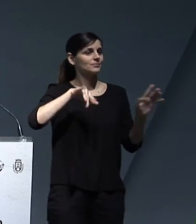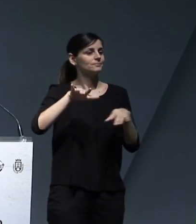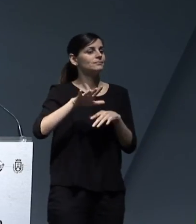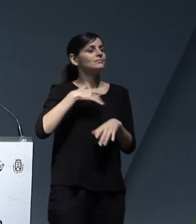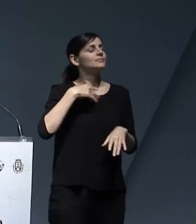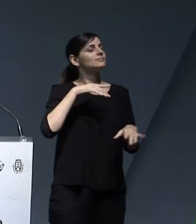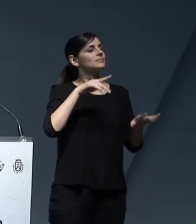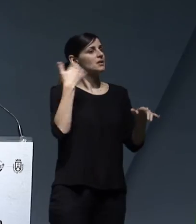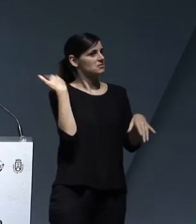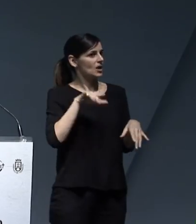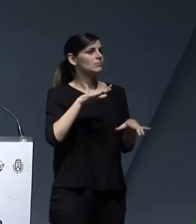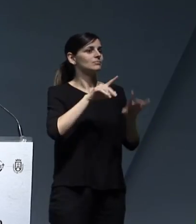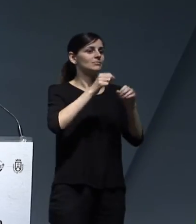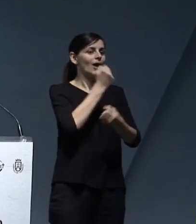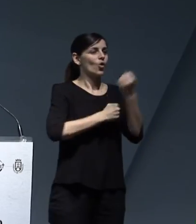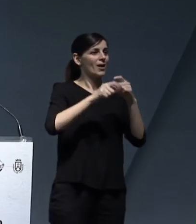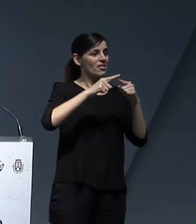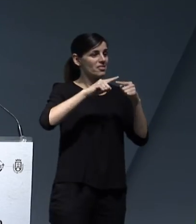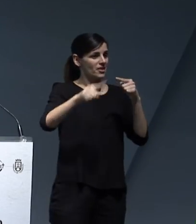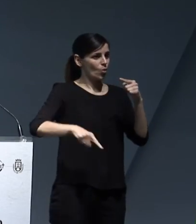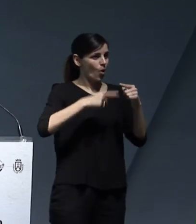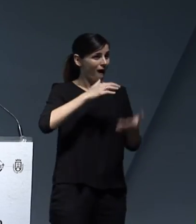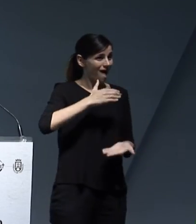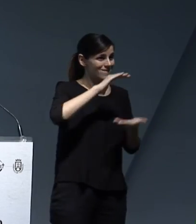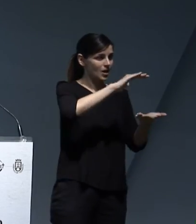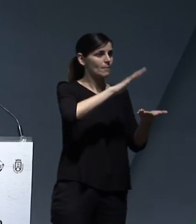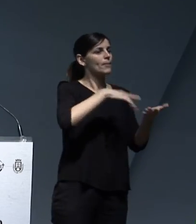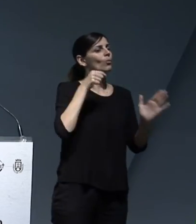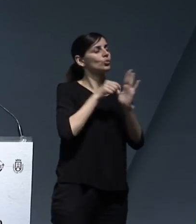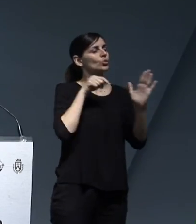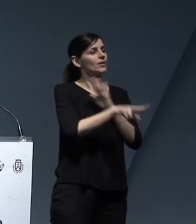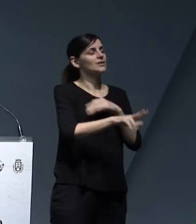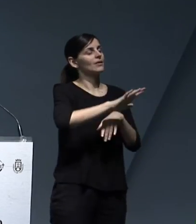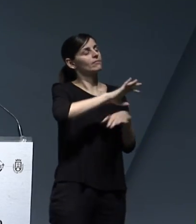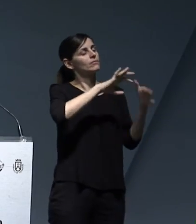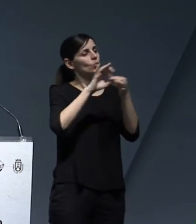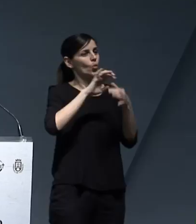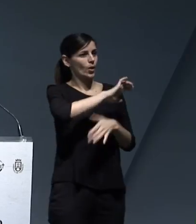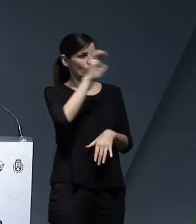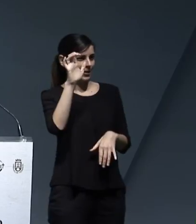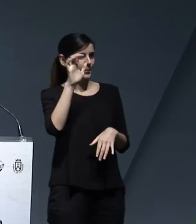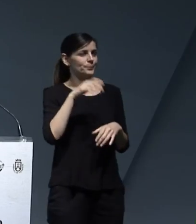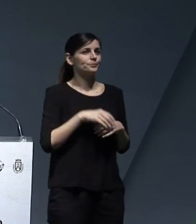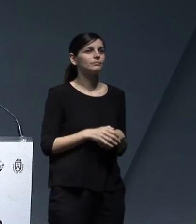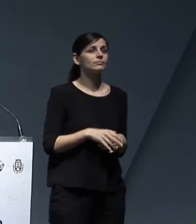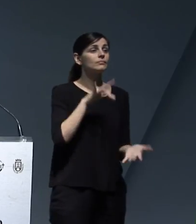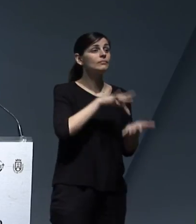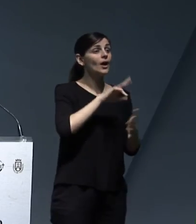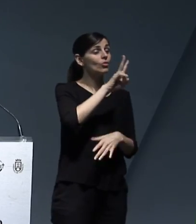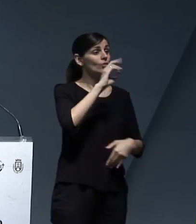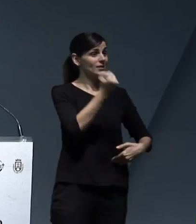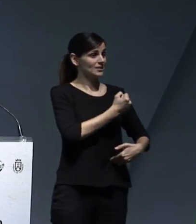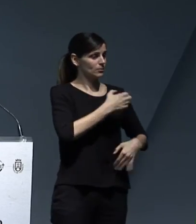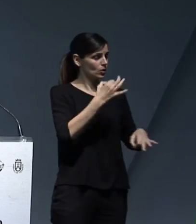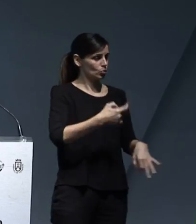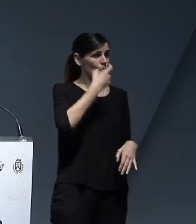economía circular desde la perspectiva de la Unión Europea. El 2 de diciembre del año